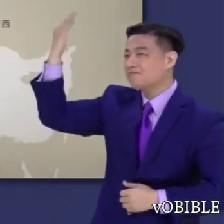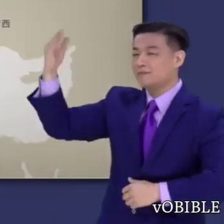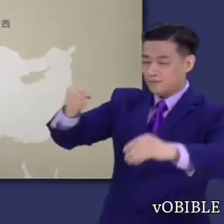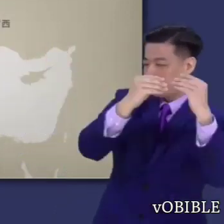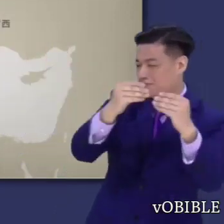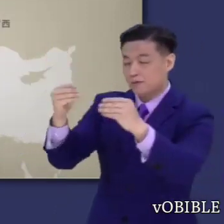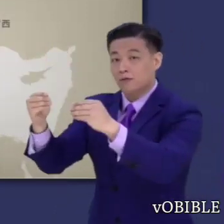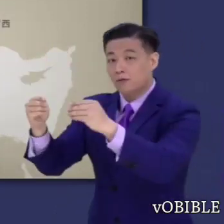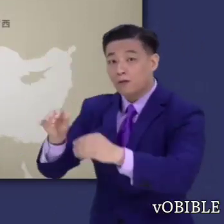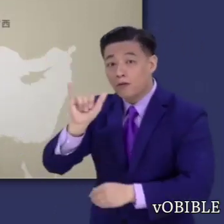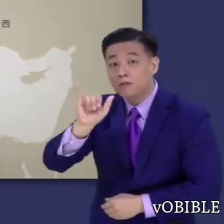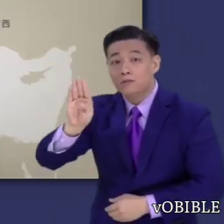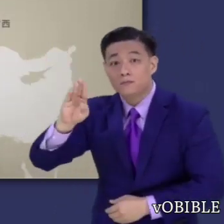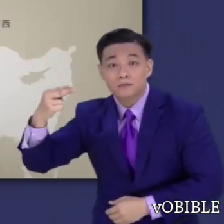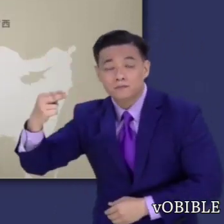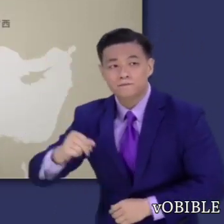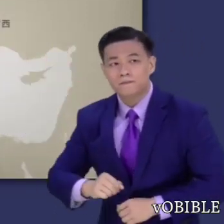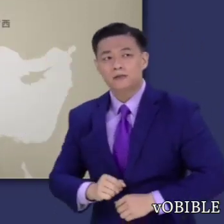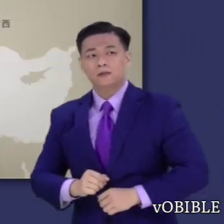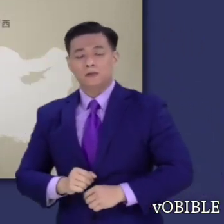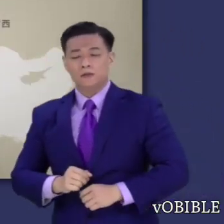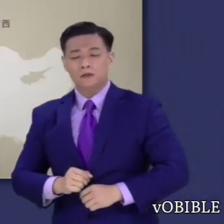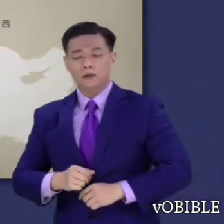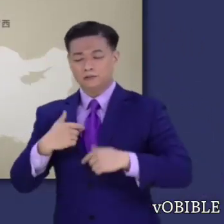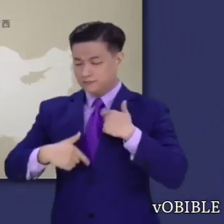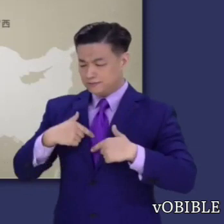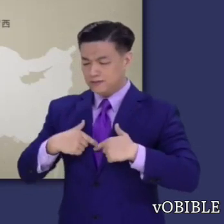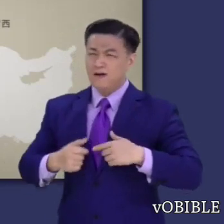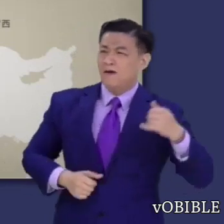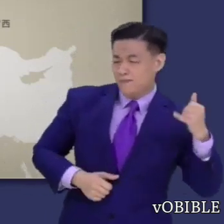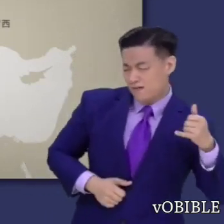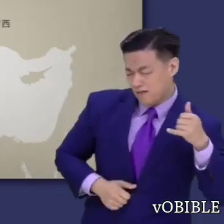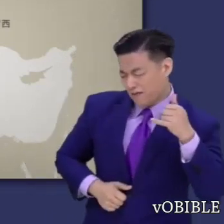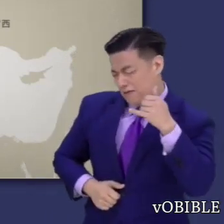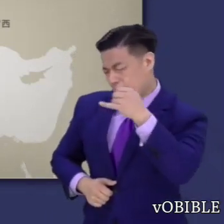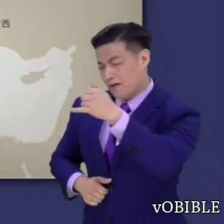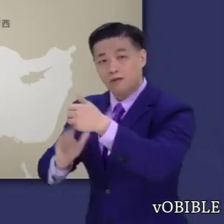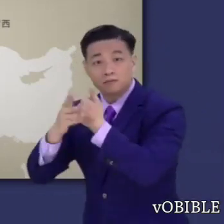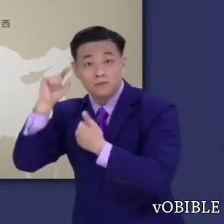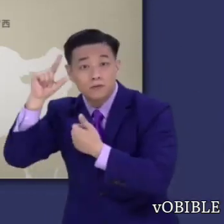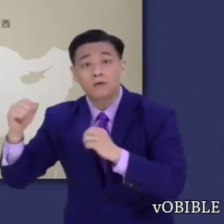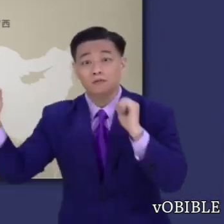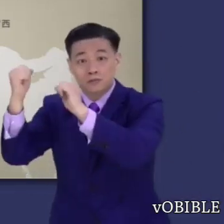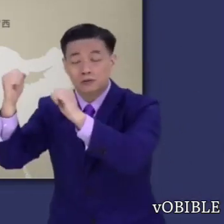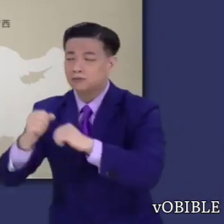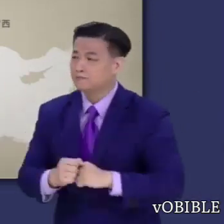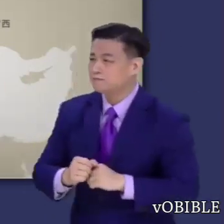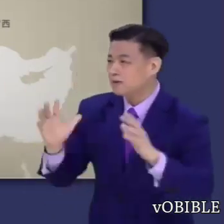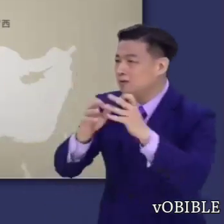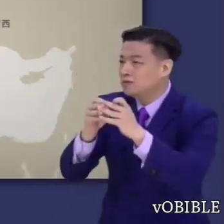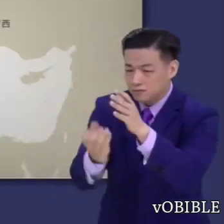假导师提倡错误的道理，企图误导会众里的人。于是以巴弗不远千